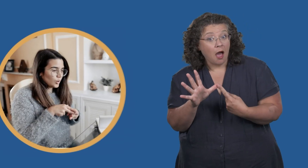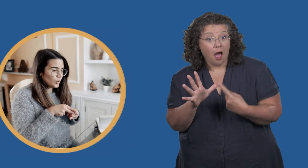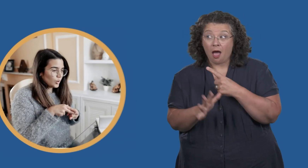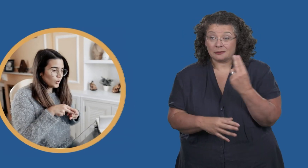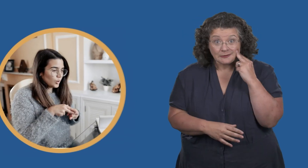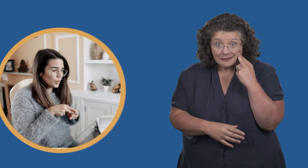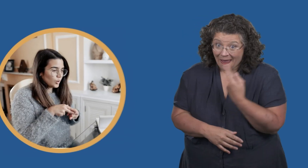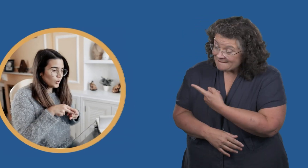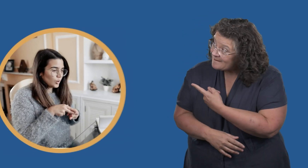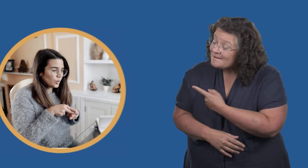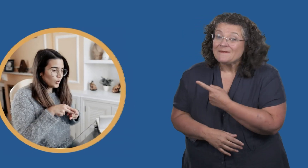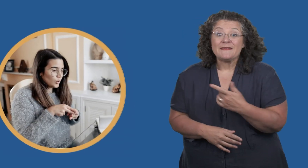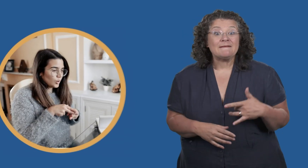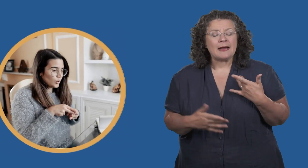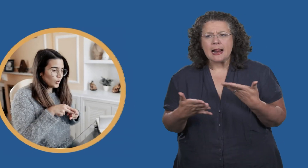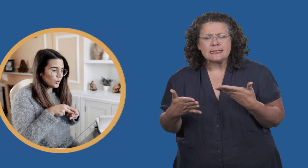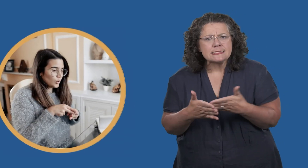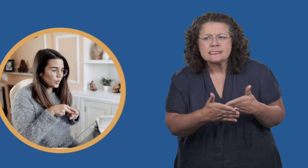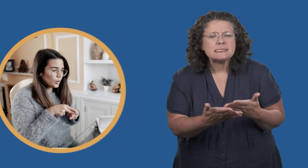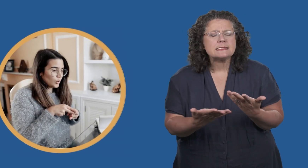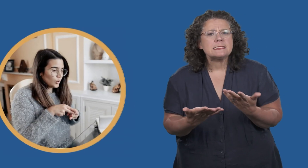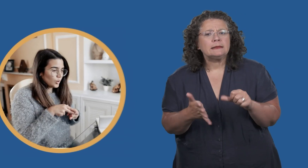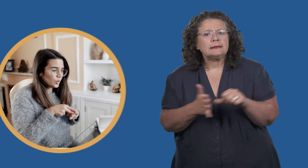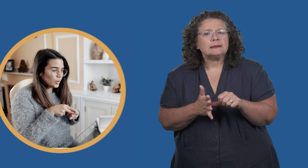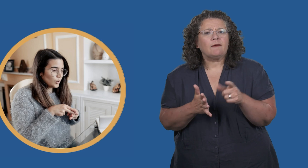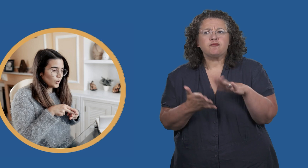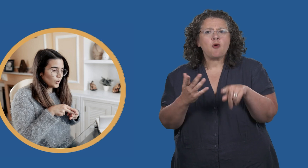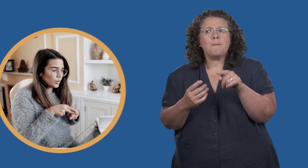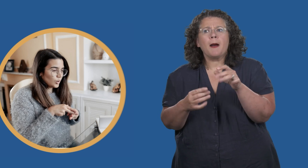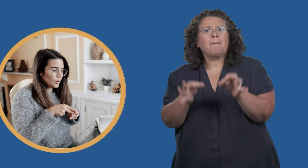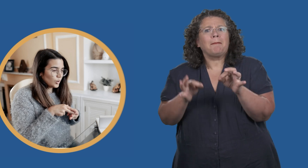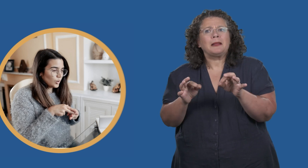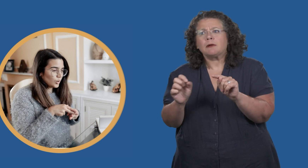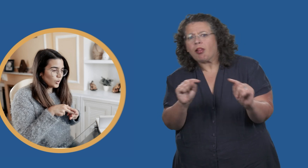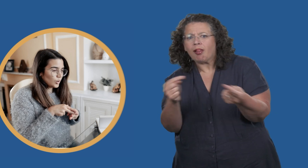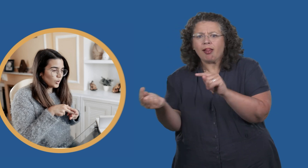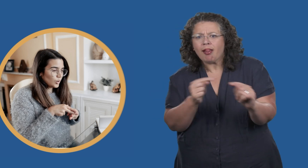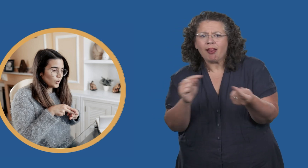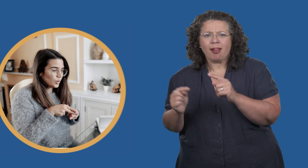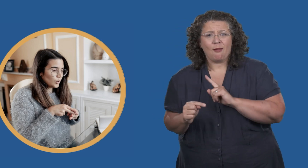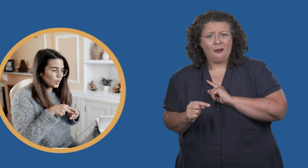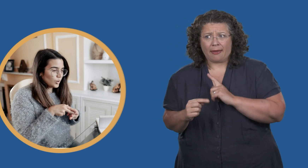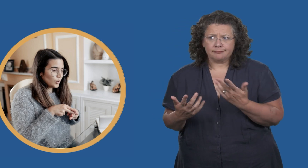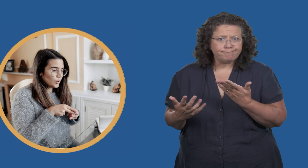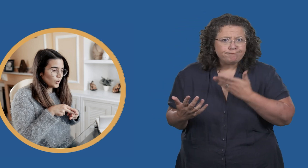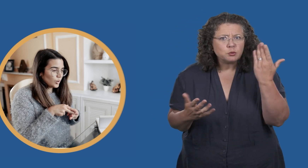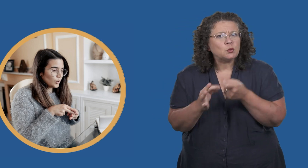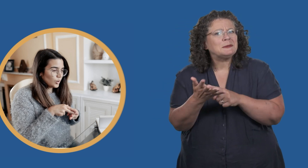Mae Denisa yn fyddar, ac mae'n teimlo ei bod wedi heithrio rhag hystingau oherwydd ei